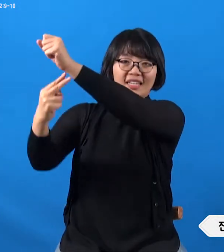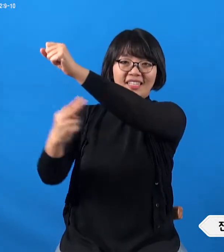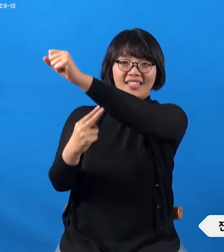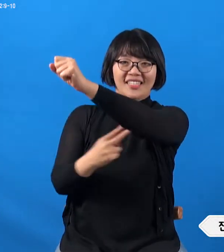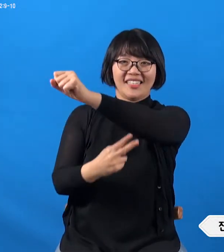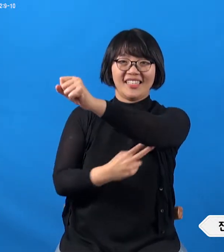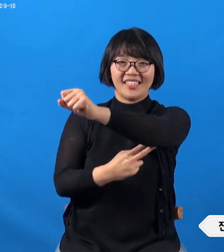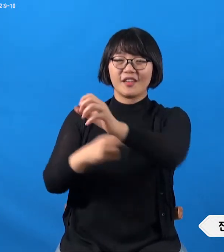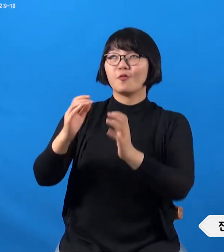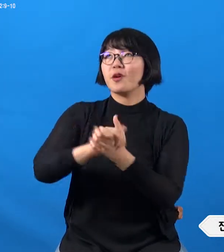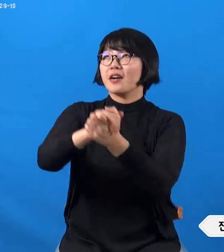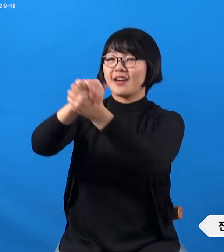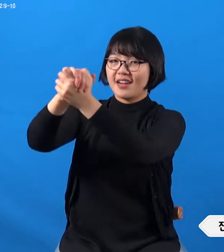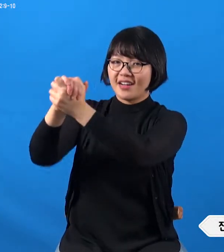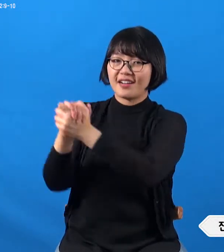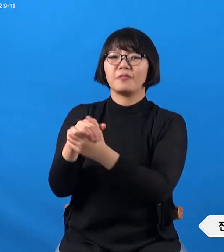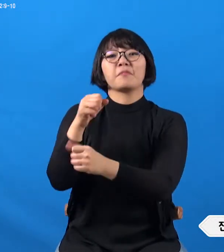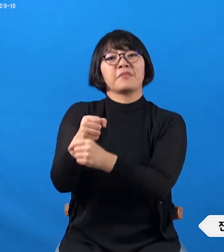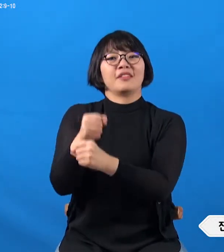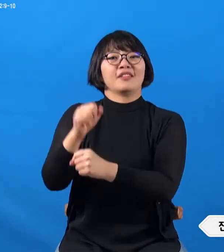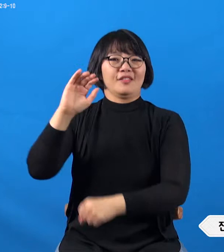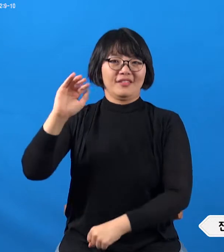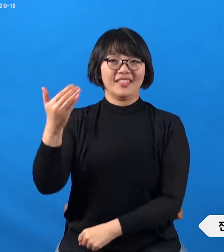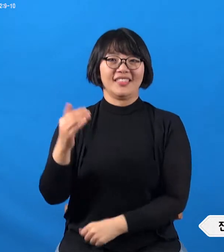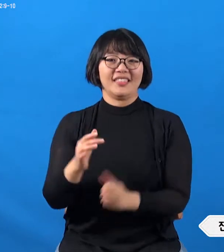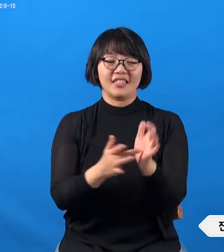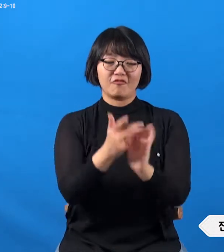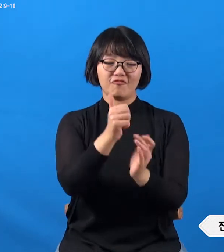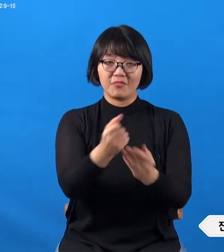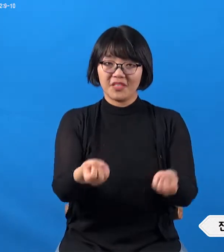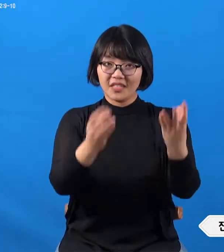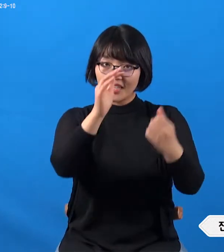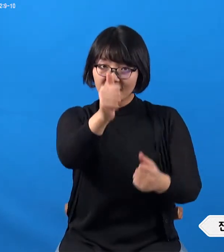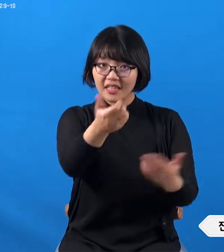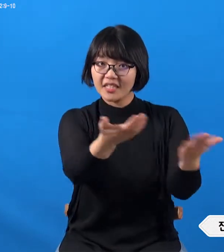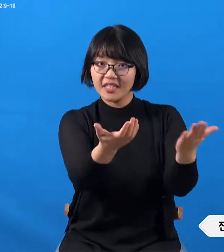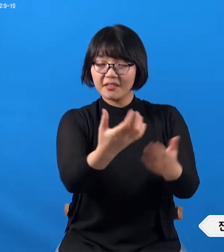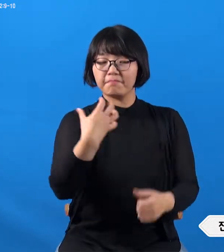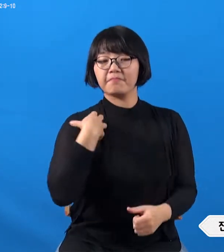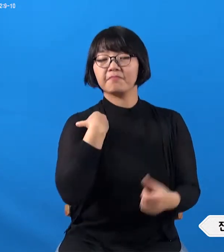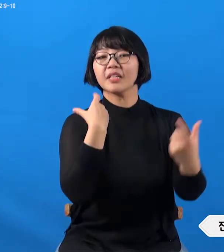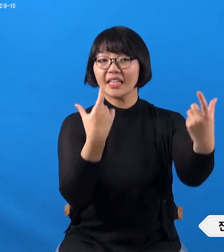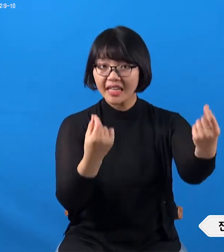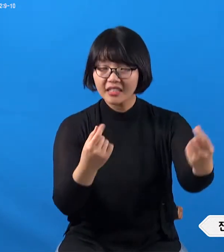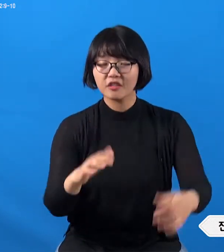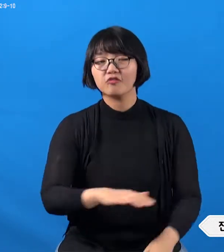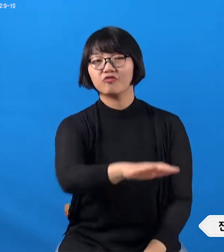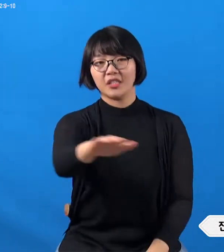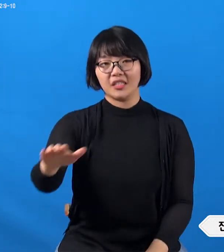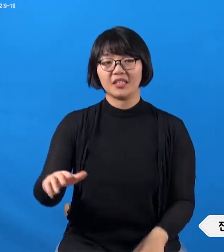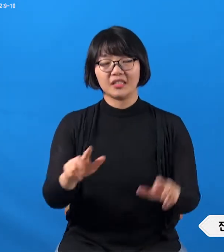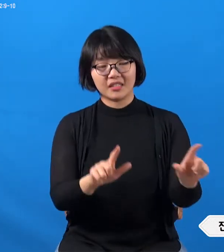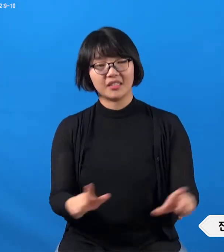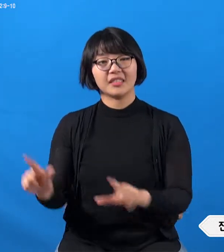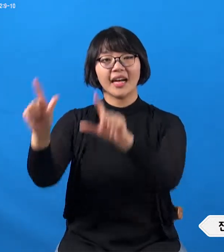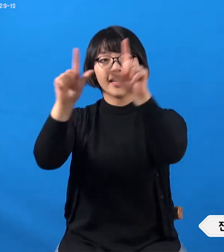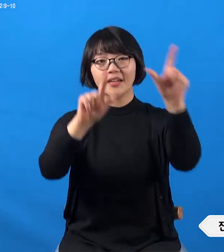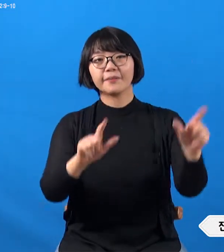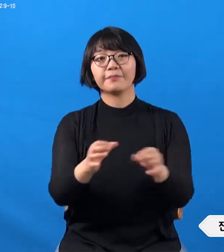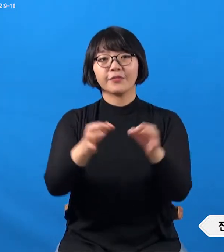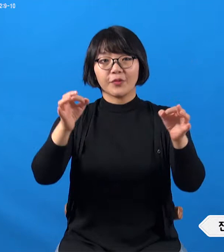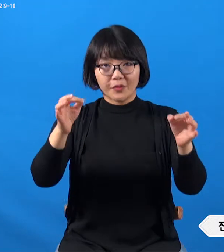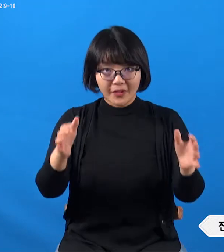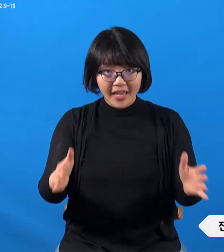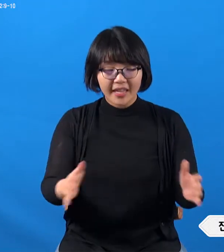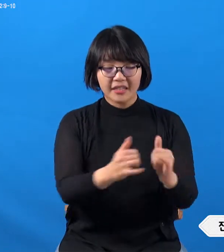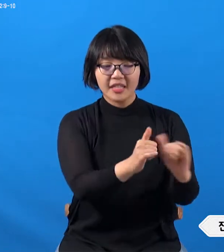다리를 놓으셨습니다. 바로 주님이 제사장이 되신 것처럼 오늘 우리도 이 땅을 사는 동안에